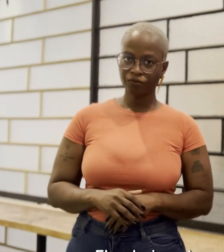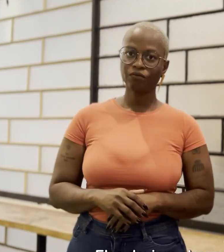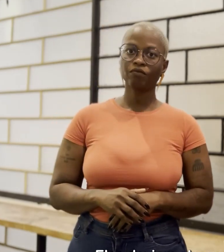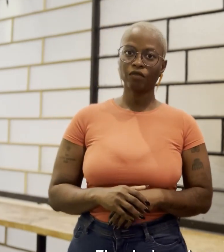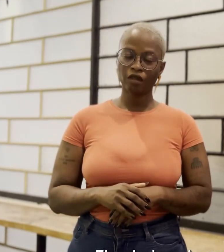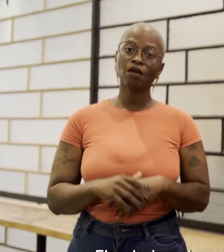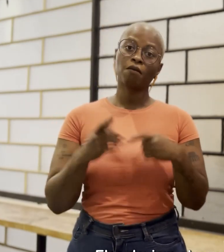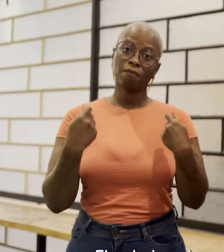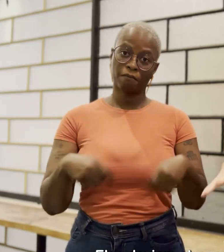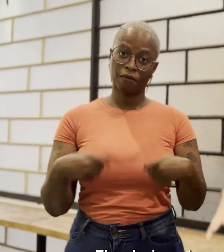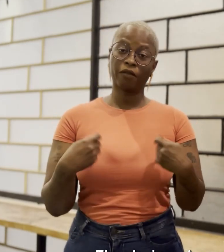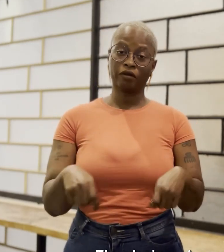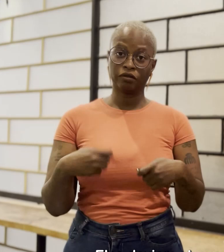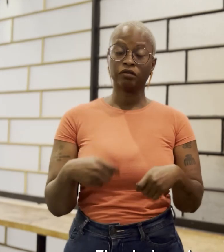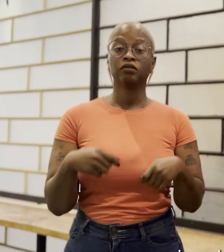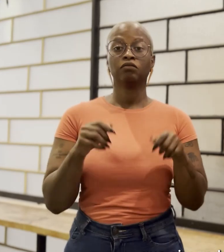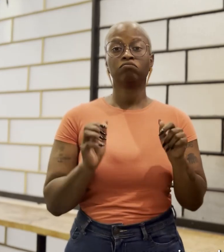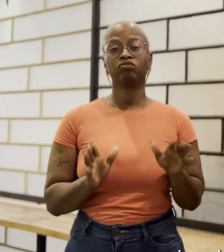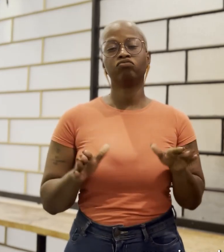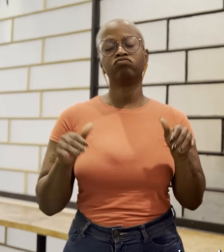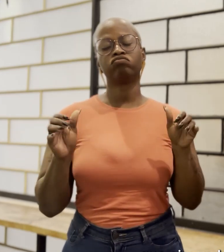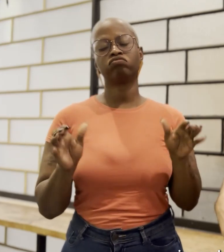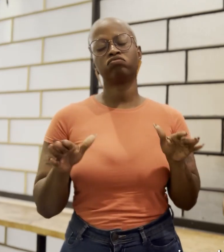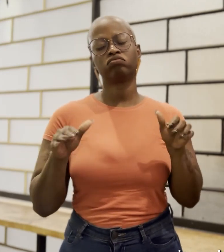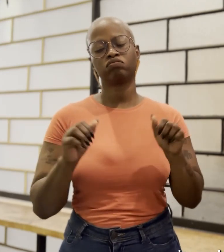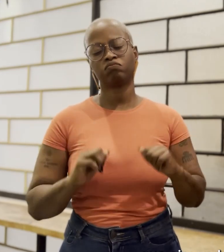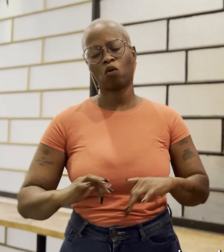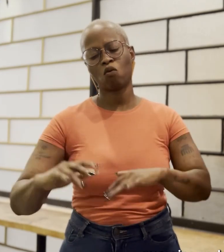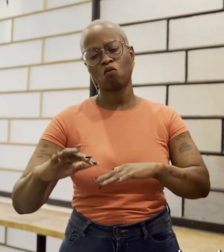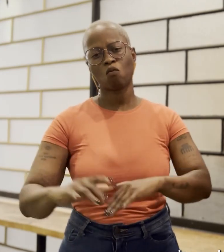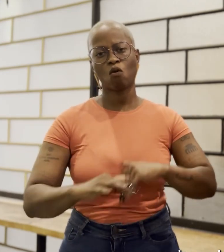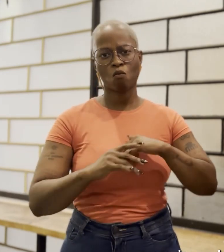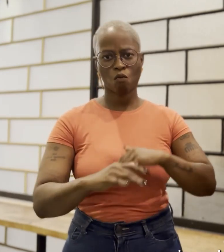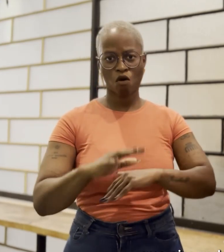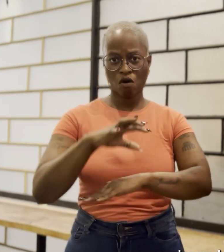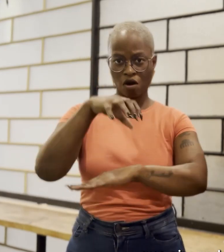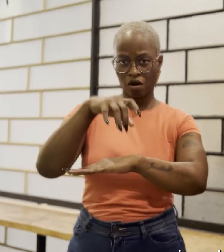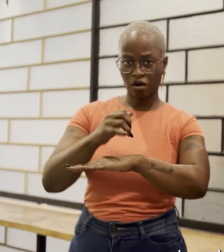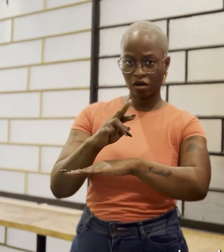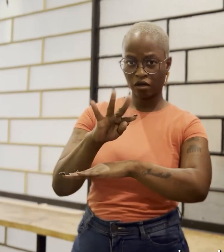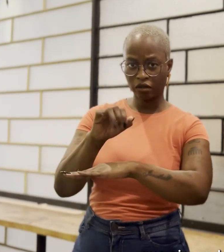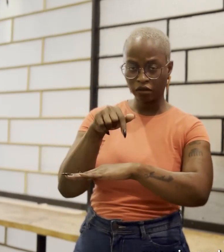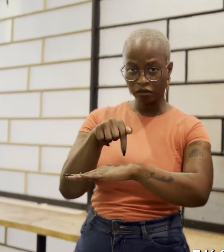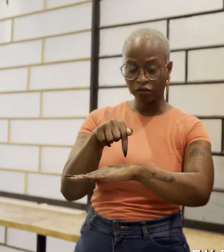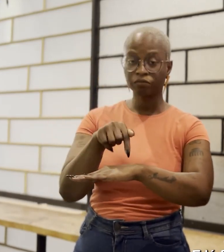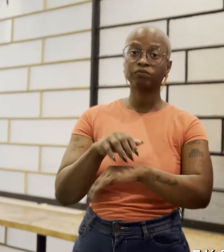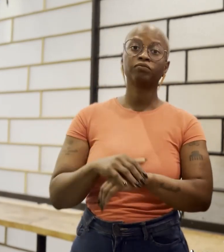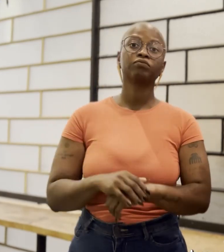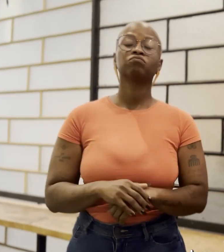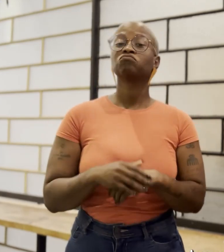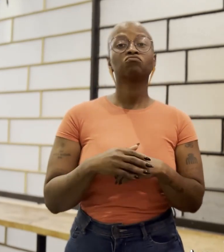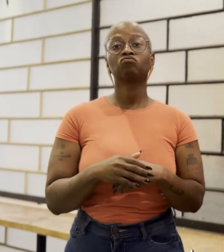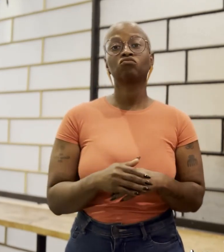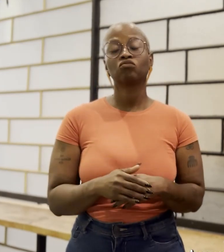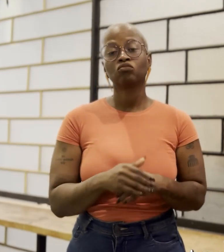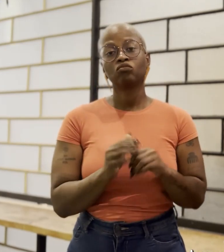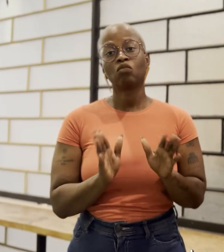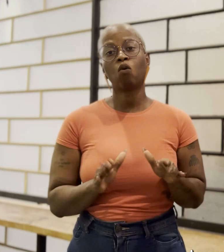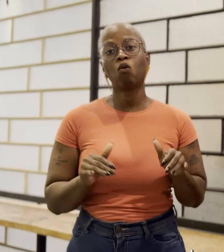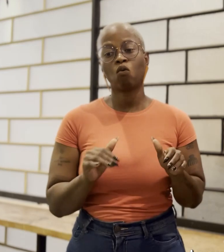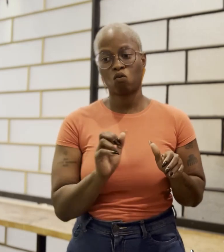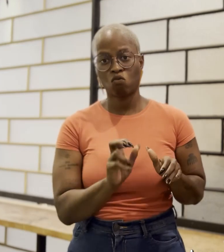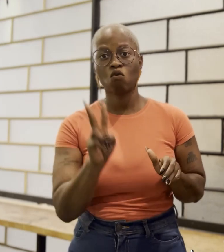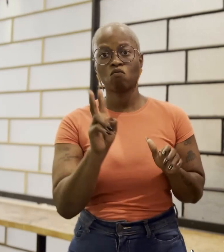Eles deviam atravessar esse grande oceano que circundava a ilha de Creta. E lá foram eles, levantaram o